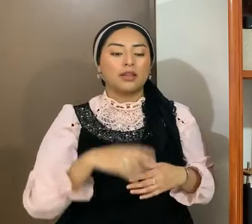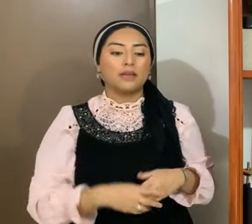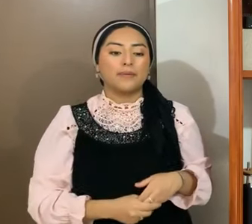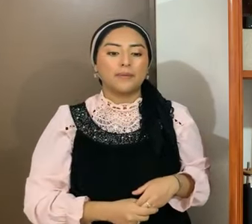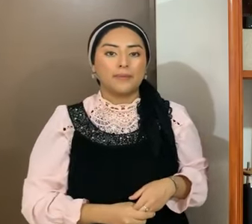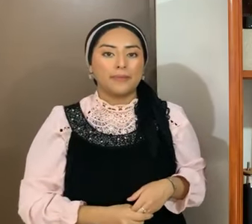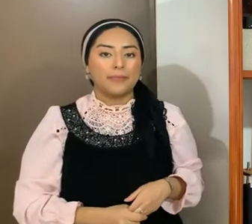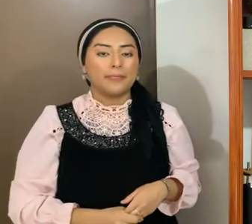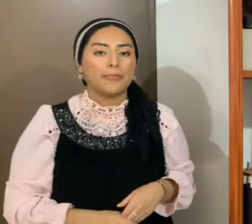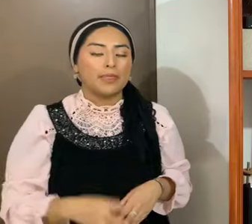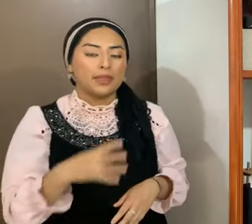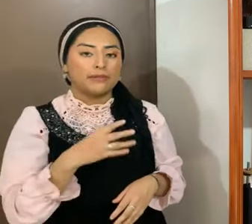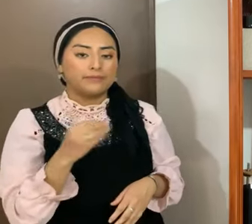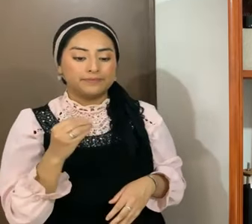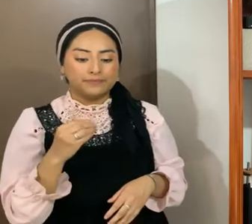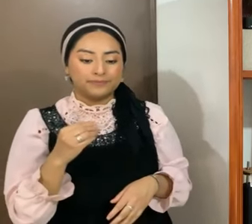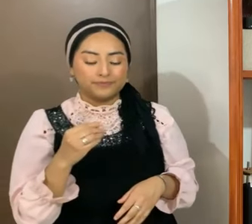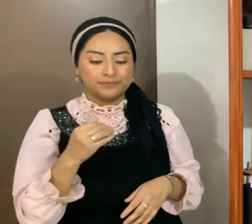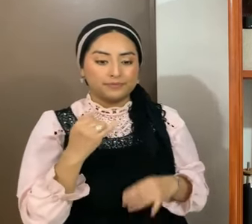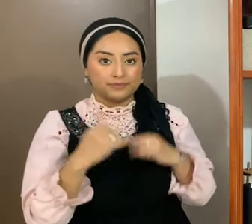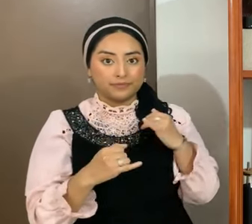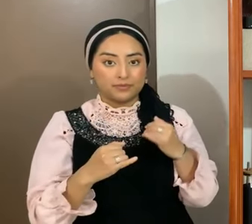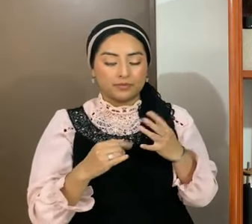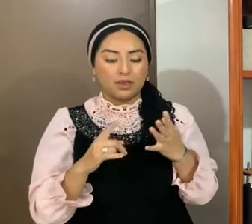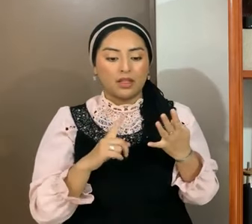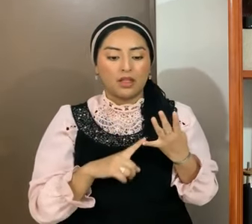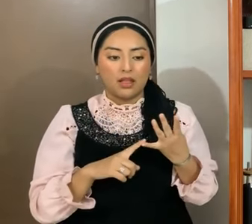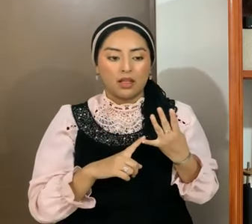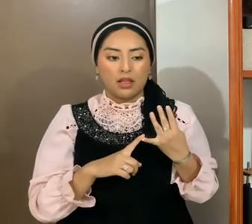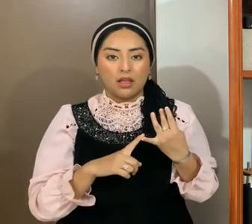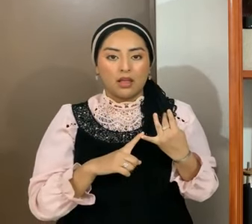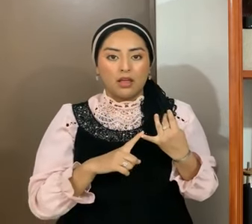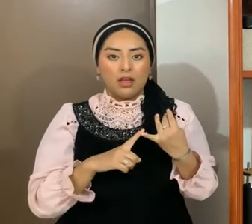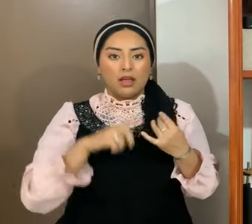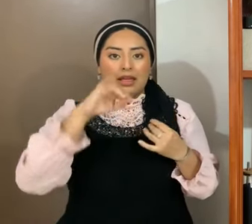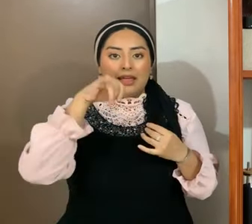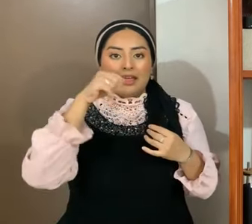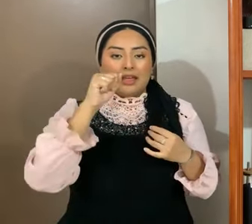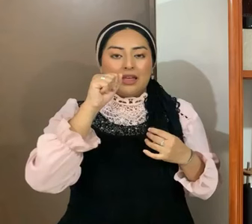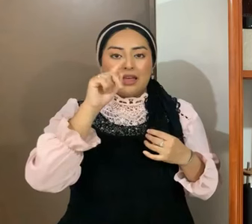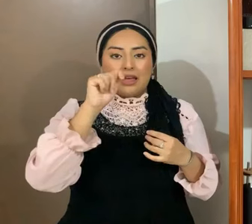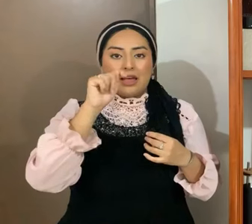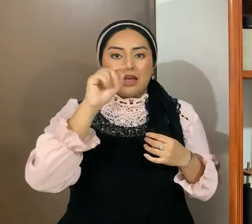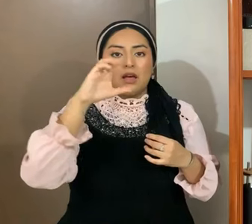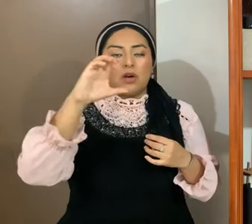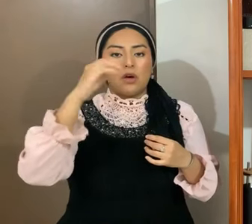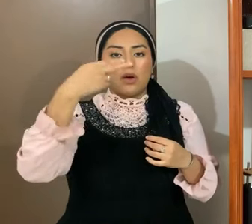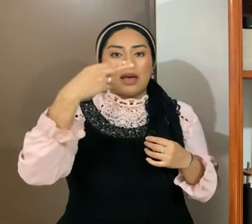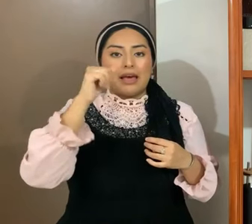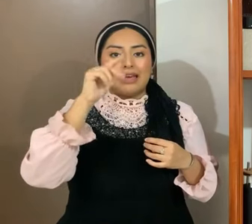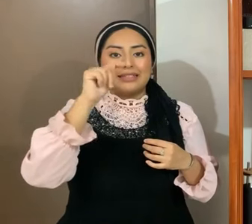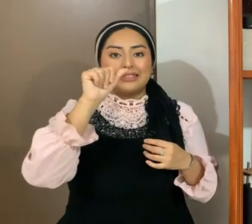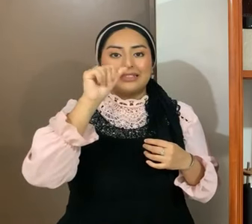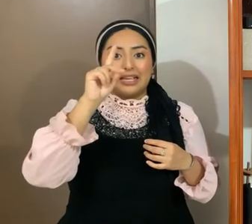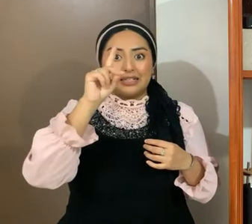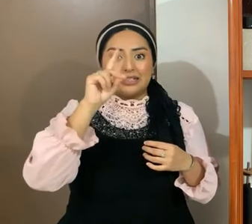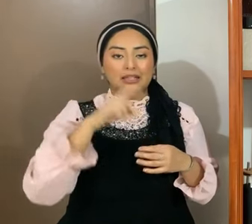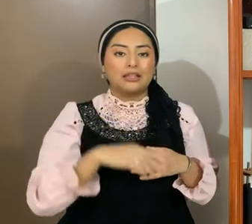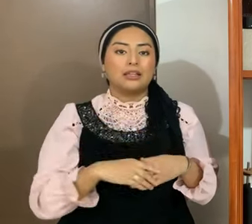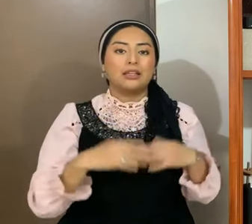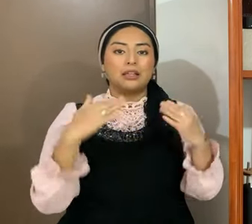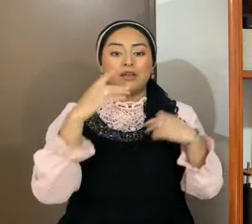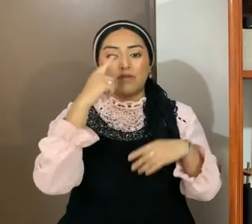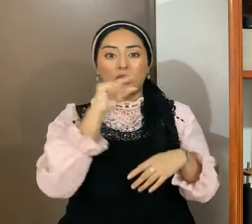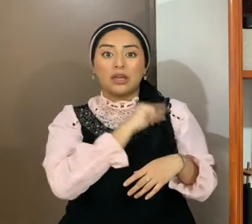decirlo, shelamim, ¿sí? Y por el pecado, hatat, ofrendas por la culpa,